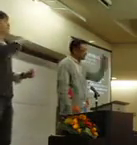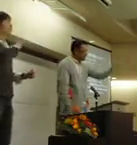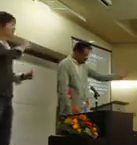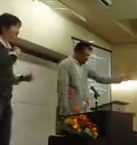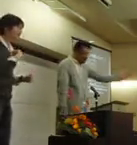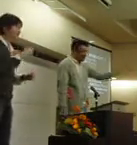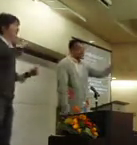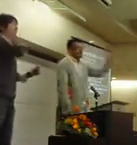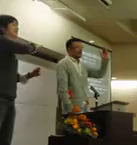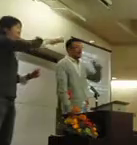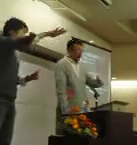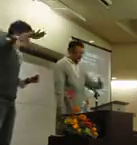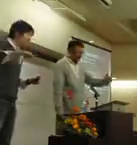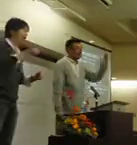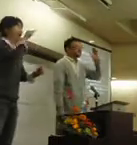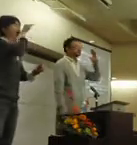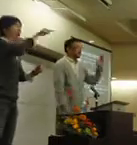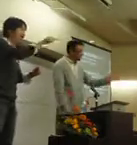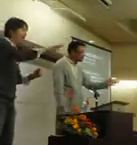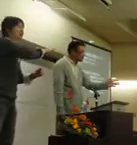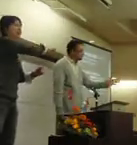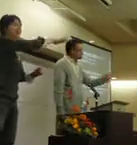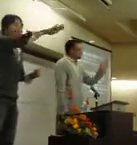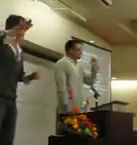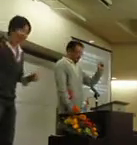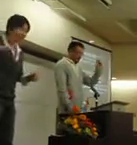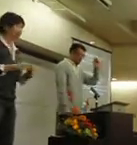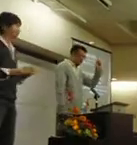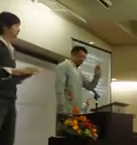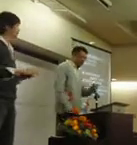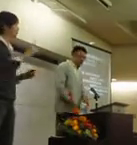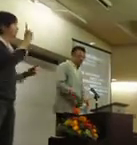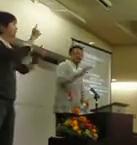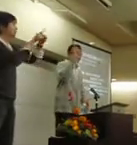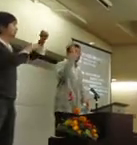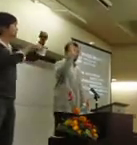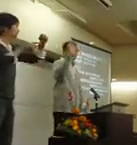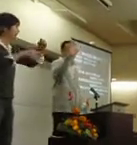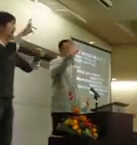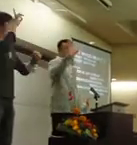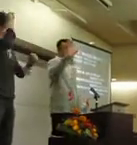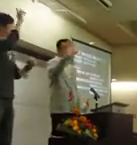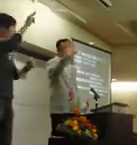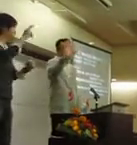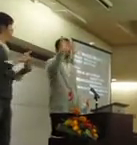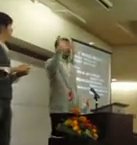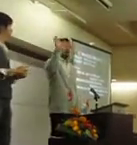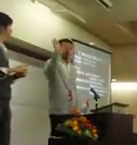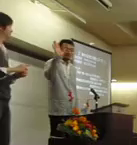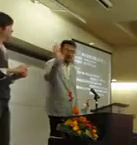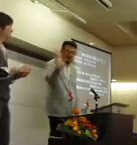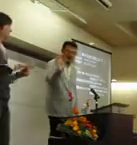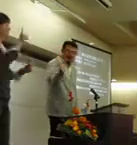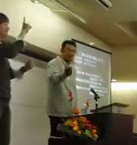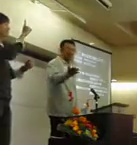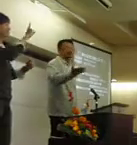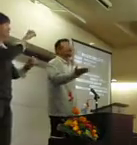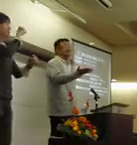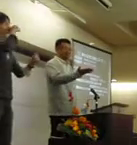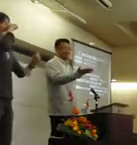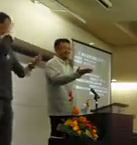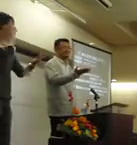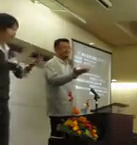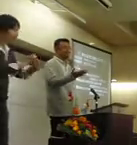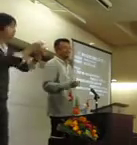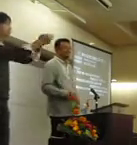私たち、あなたたち一人一人が神様の一番素晴らしい収